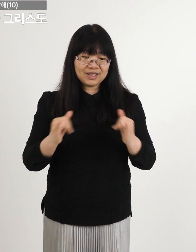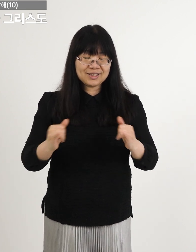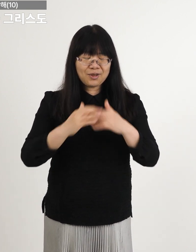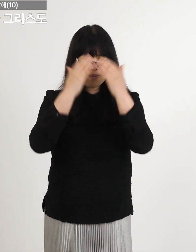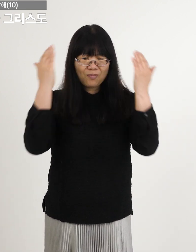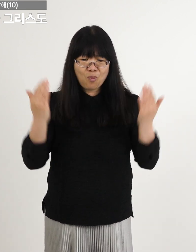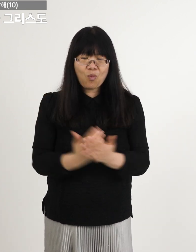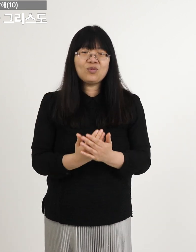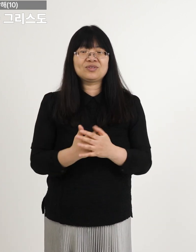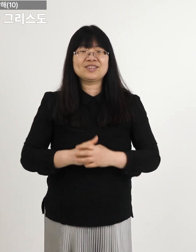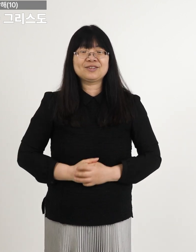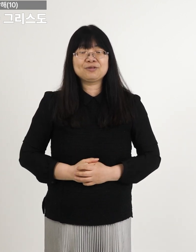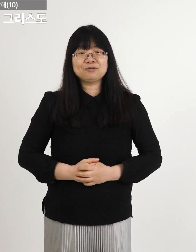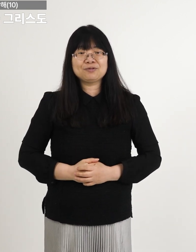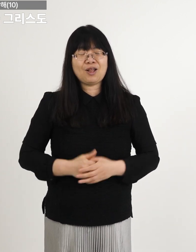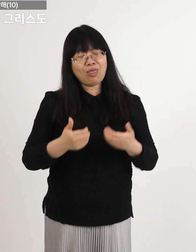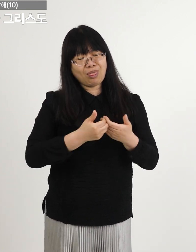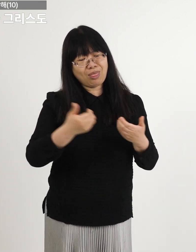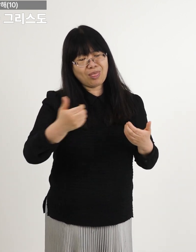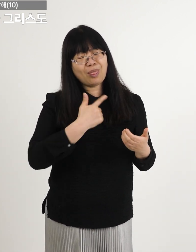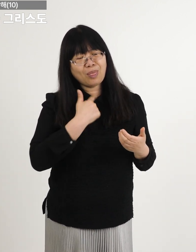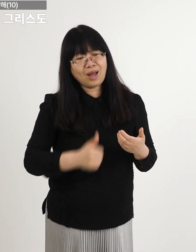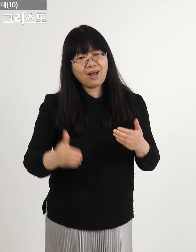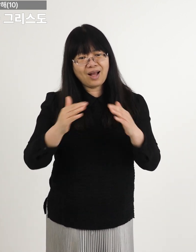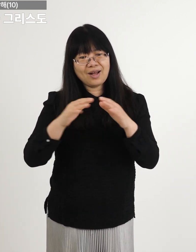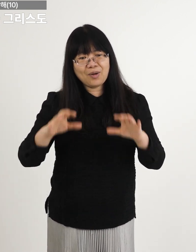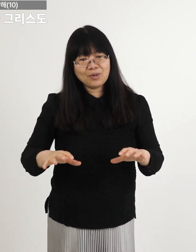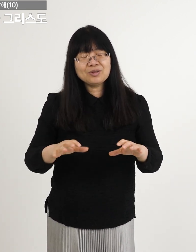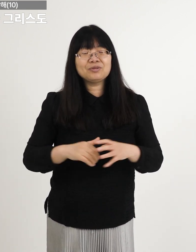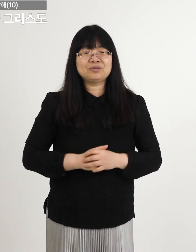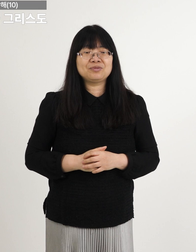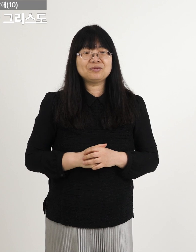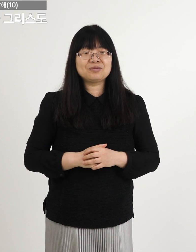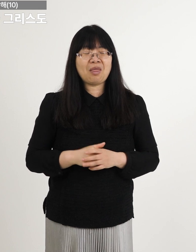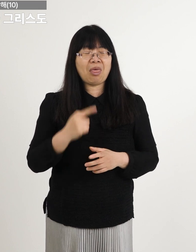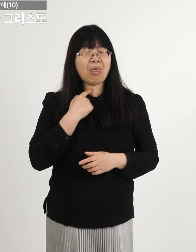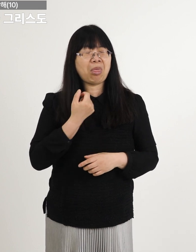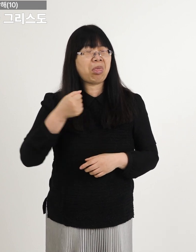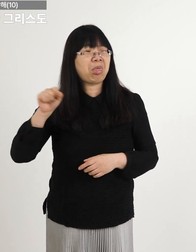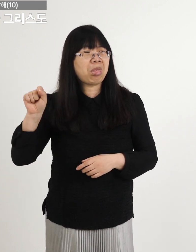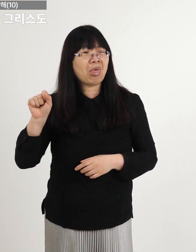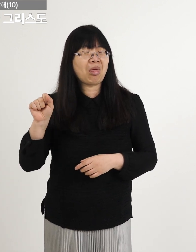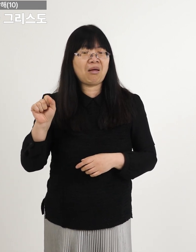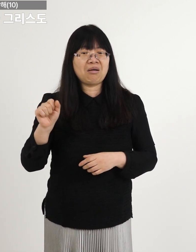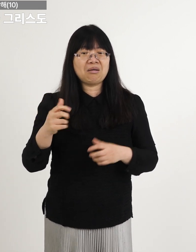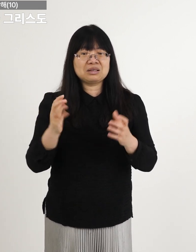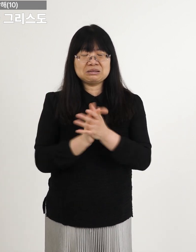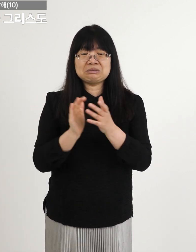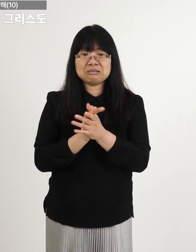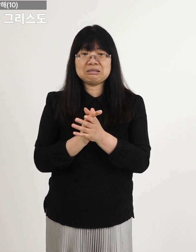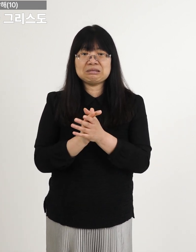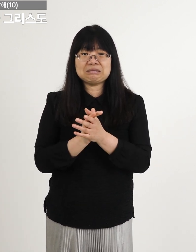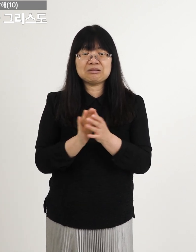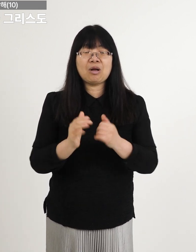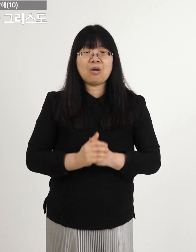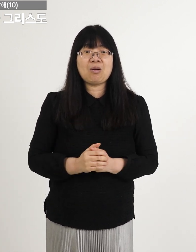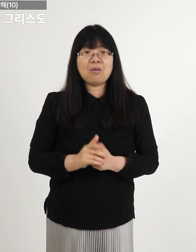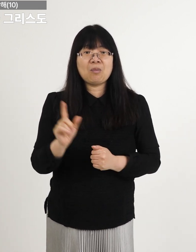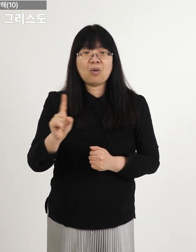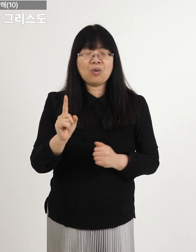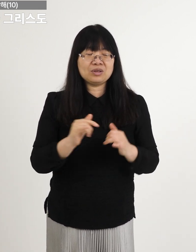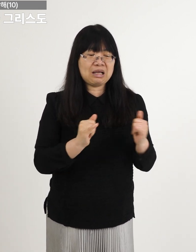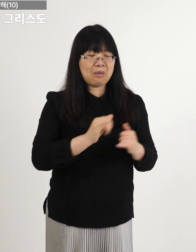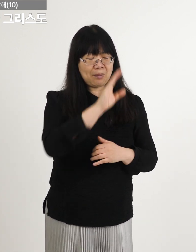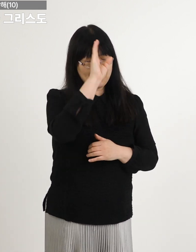형제 떠났던 이웃들, 돌아섰던 친구들, 뭐 사람이 다 잃어버리고 몸에